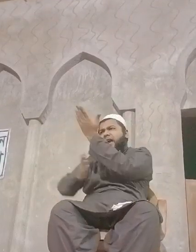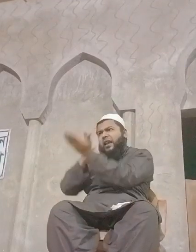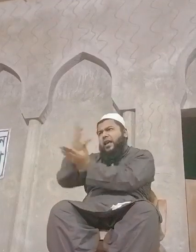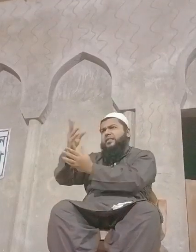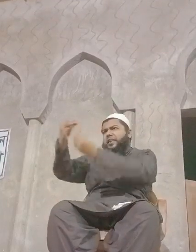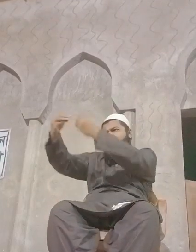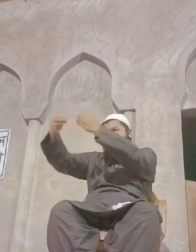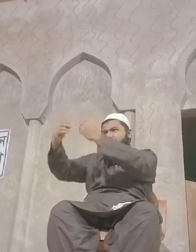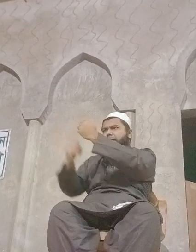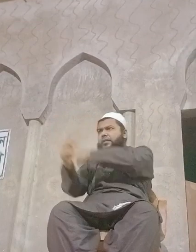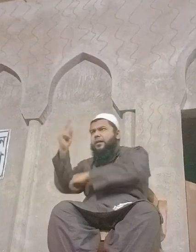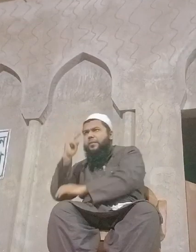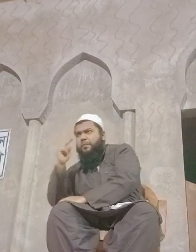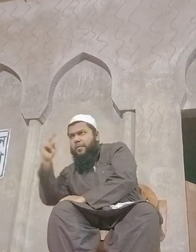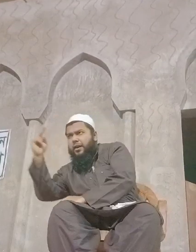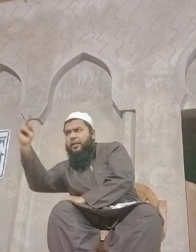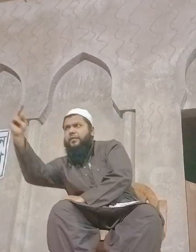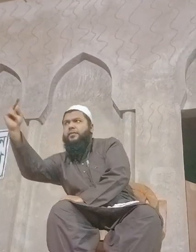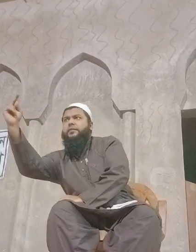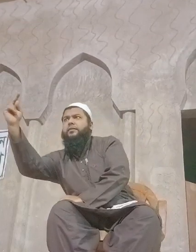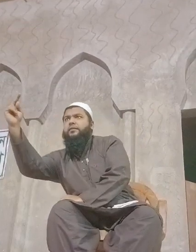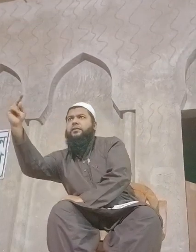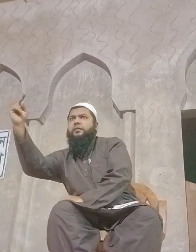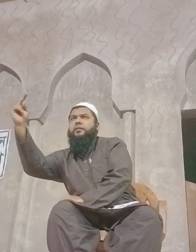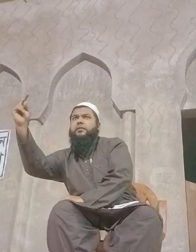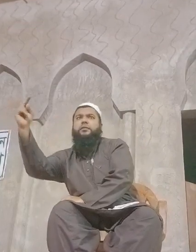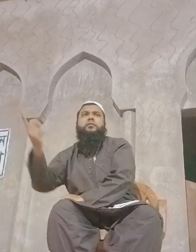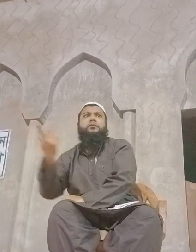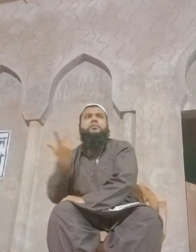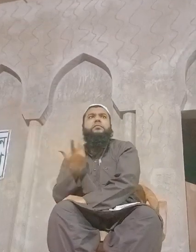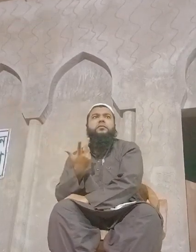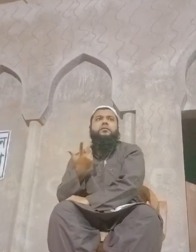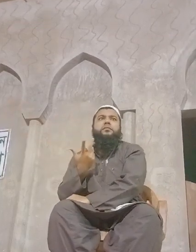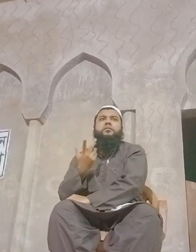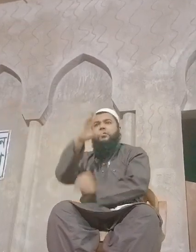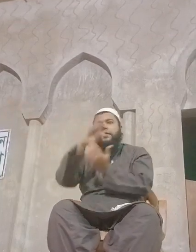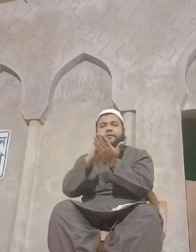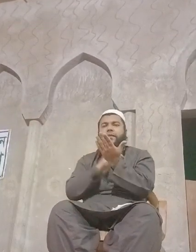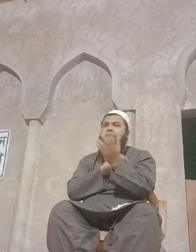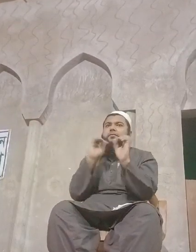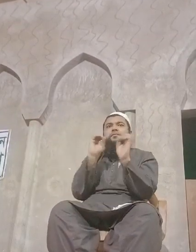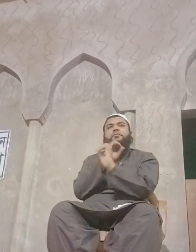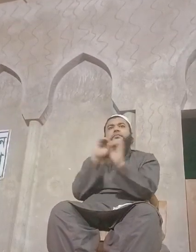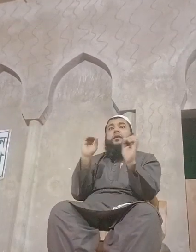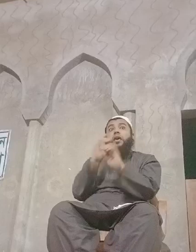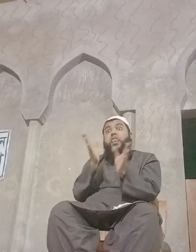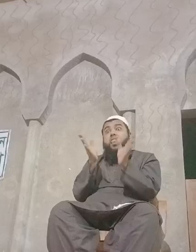আমাদের ইসলাম বুনিয়াদ রেখেছে সিরফ ঈমান বিল গায়বের উপরে, সাফ সাফ।